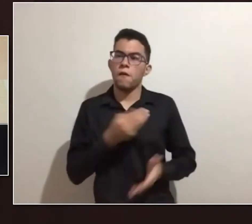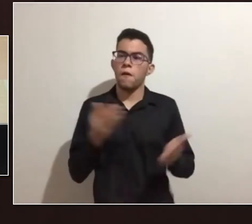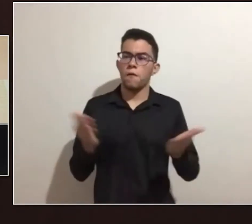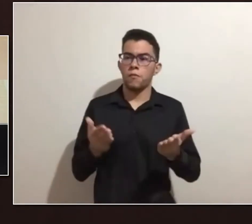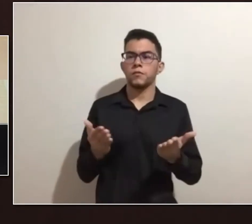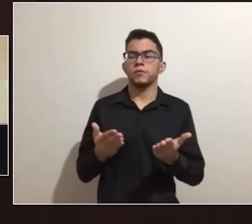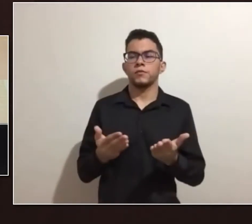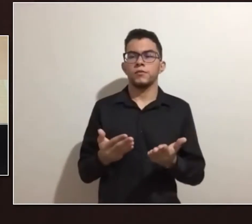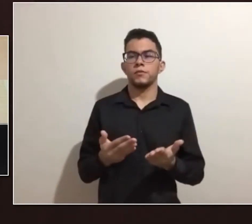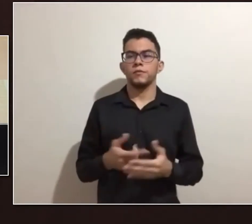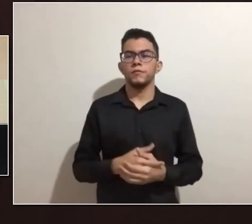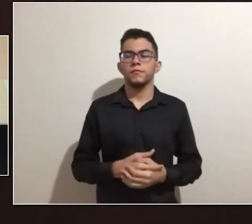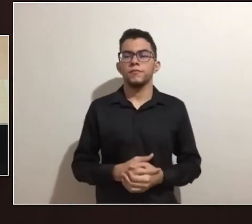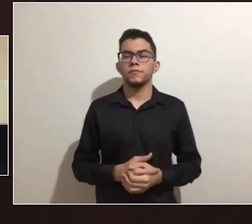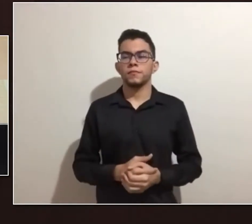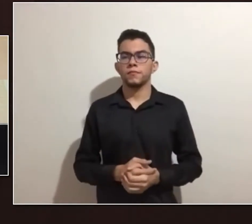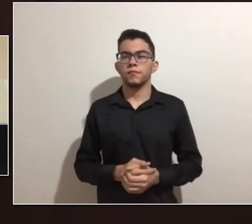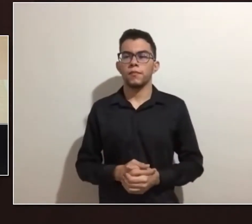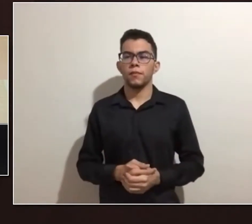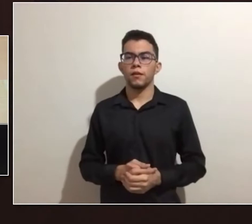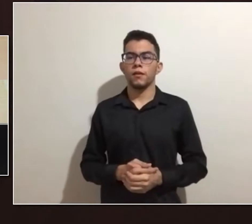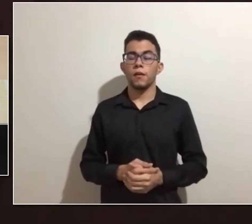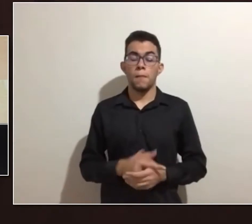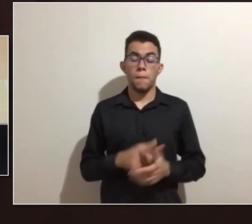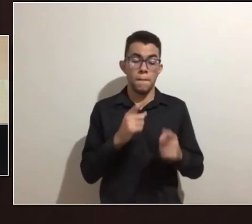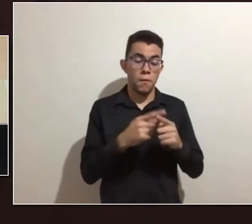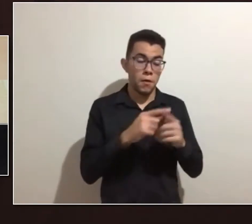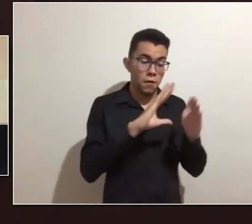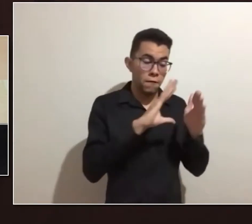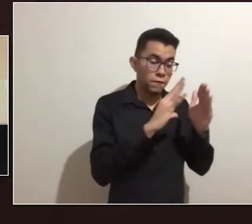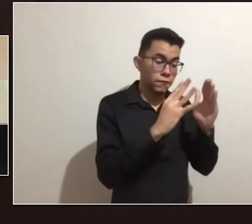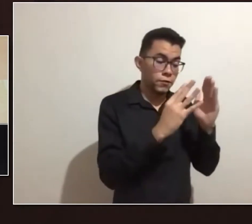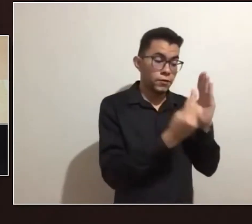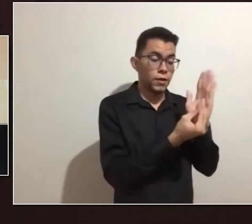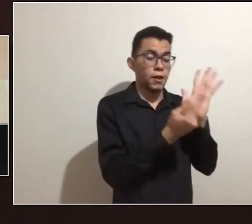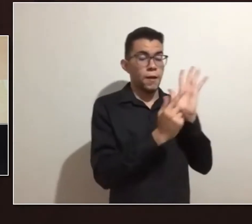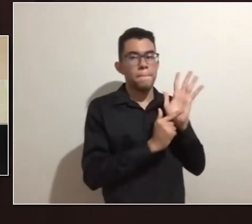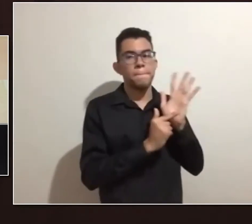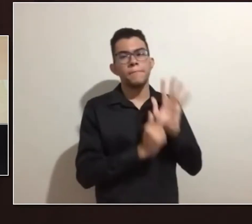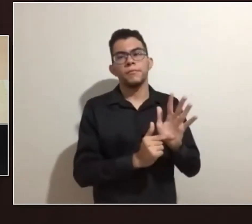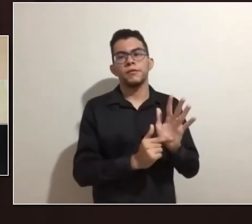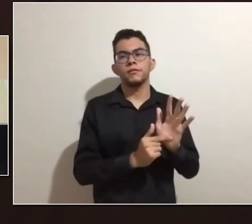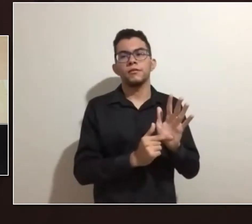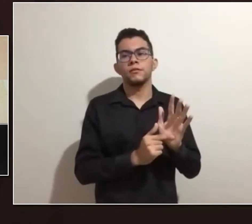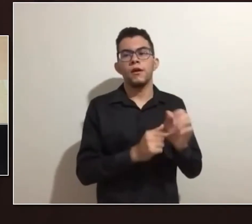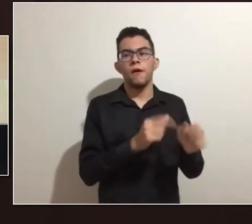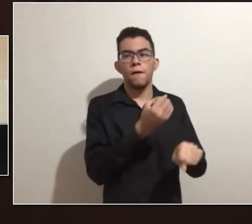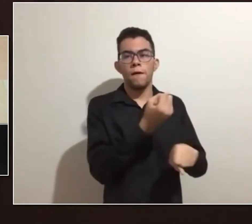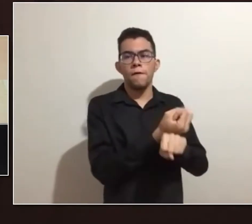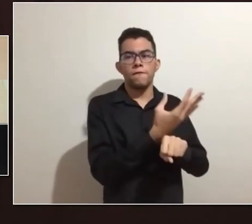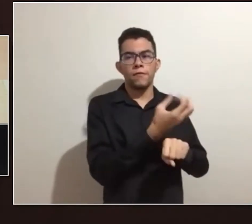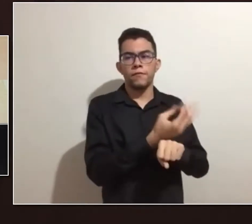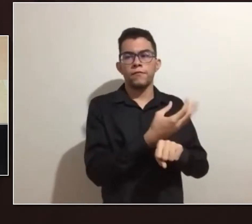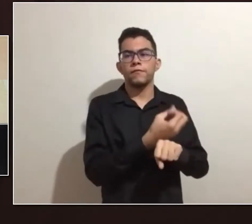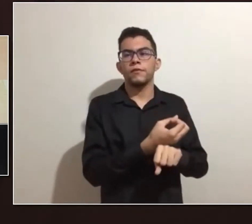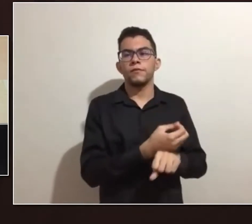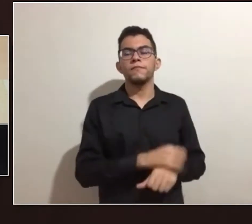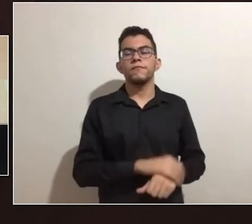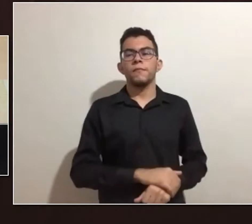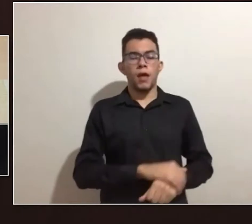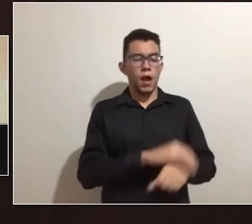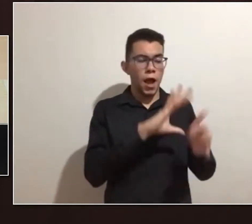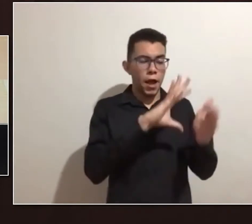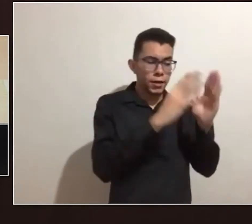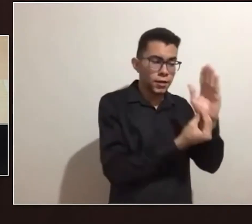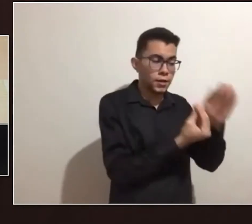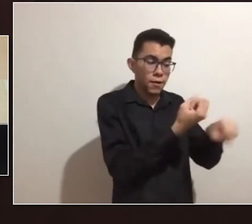em que a igreja em Filadélfia apareceu, A igreja em Filadélfia finalmente está se consolidando